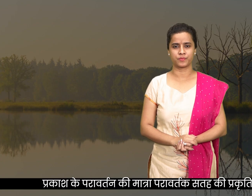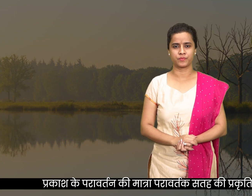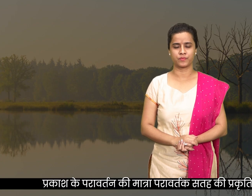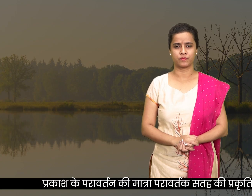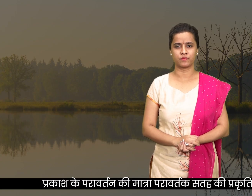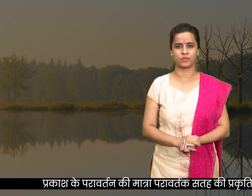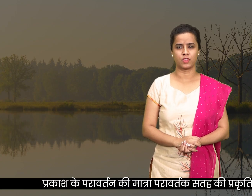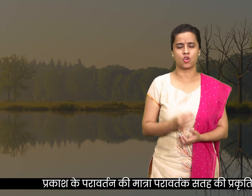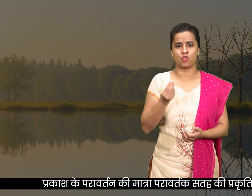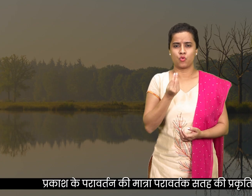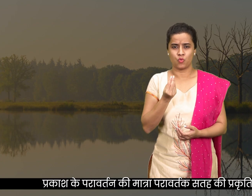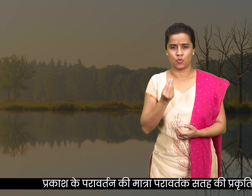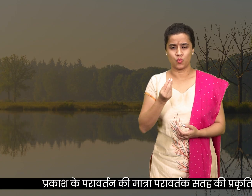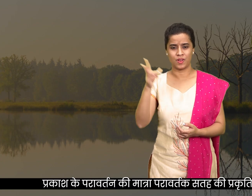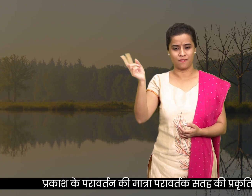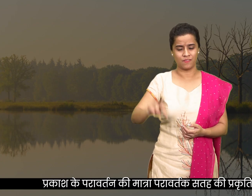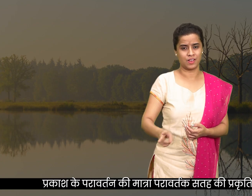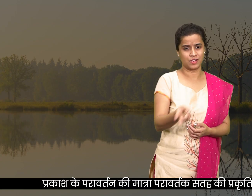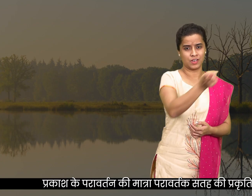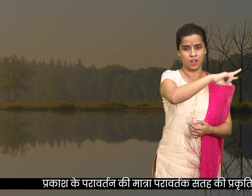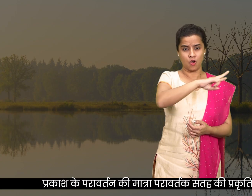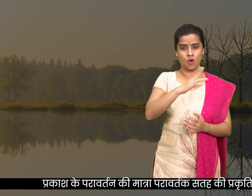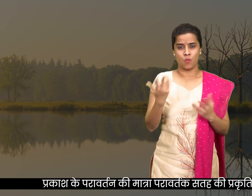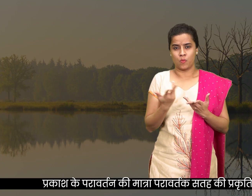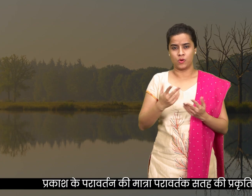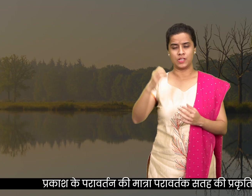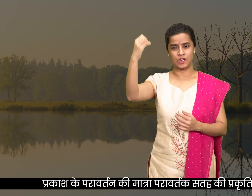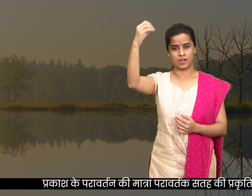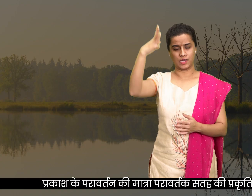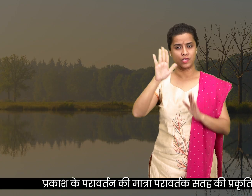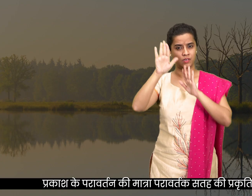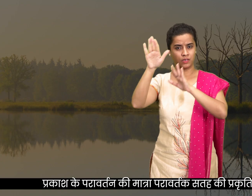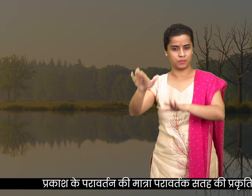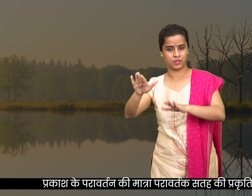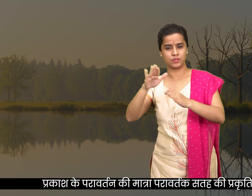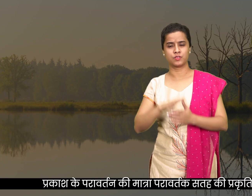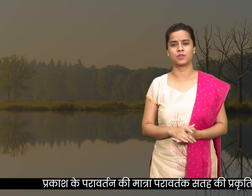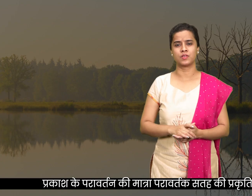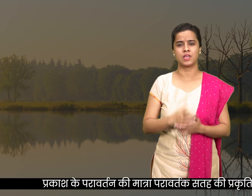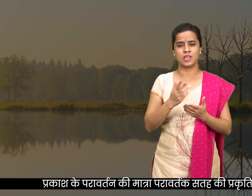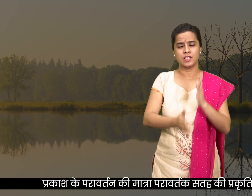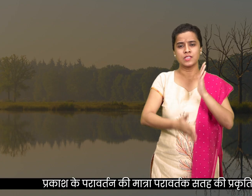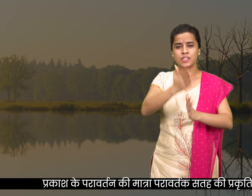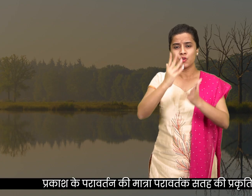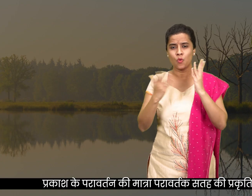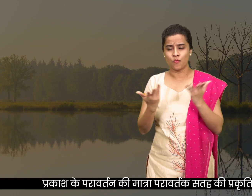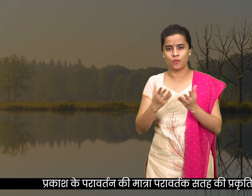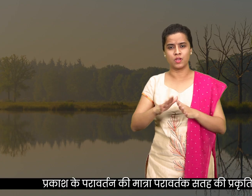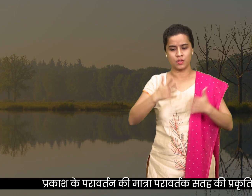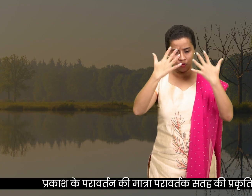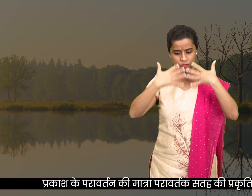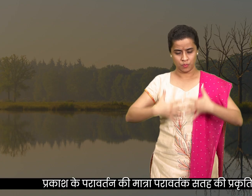प्रकाश के परावर्तन की मात्रा परावर्तक सतह की प्रकृति पर निर्भर करती है।